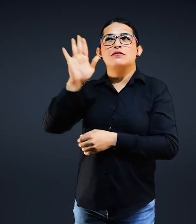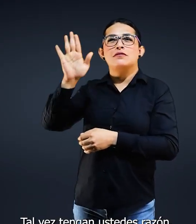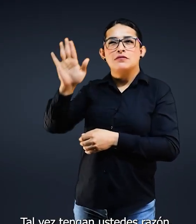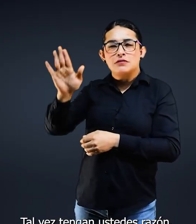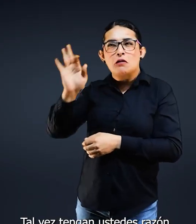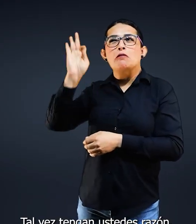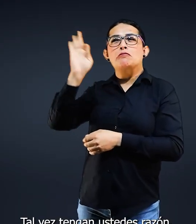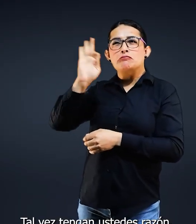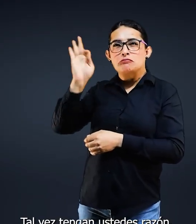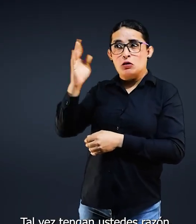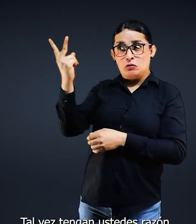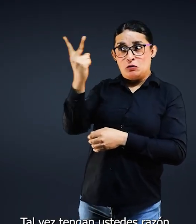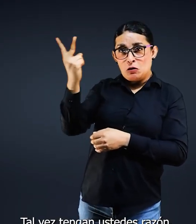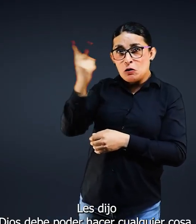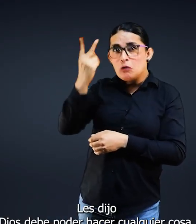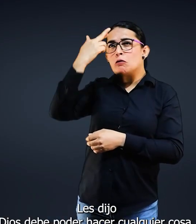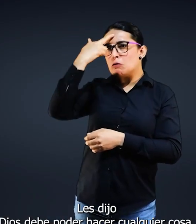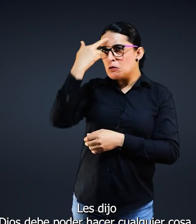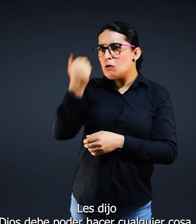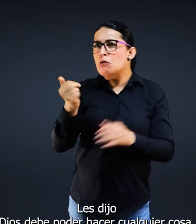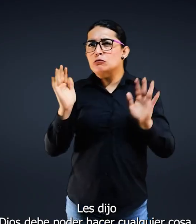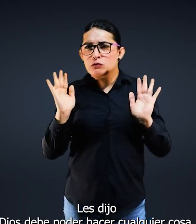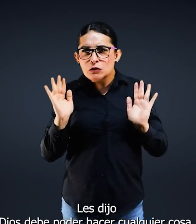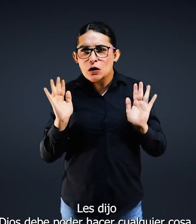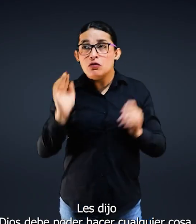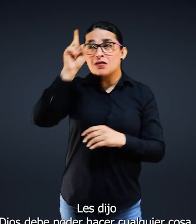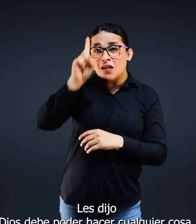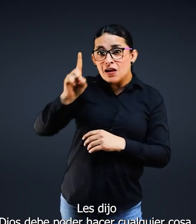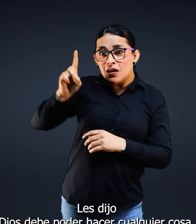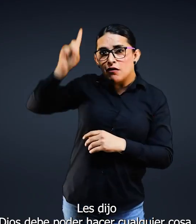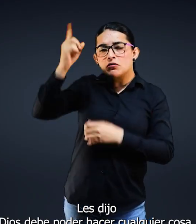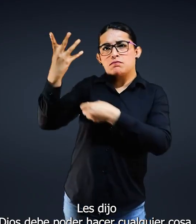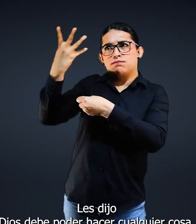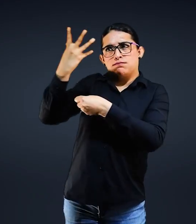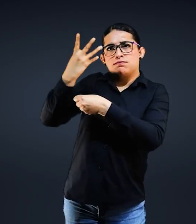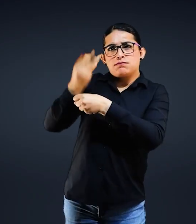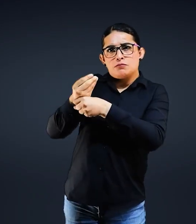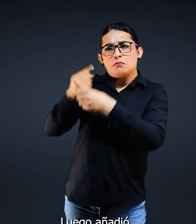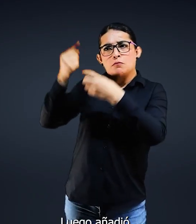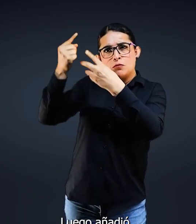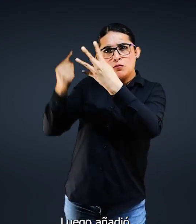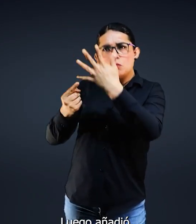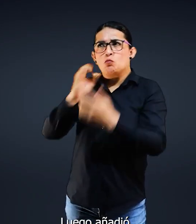Tal vez tengan ustedes razón, les dijo. Dios debe poder hacer cualquier cosa. Luego añadió: